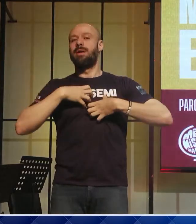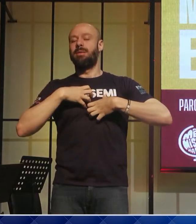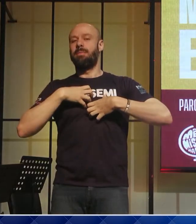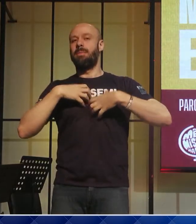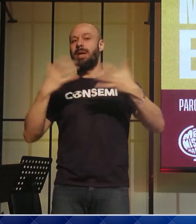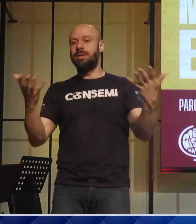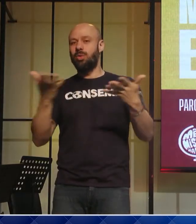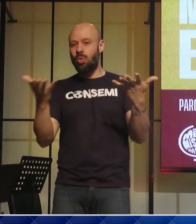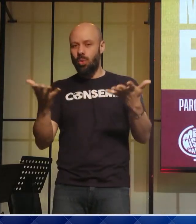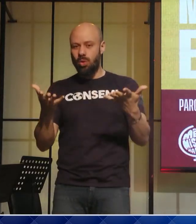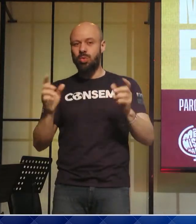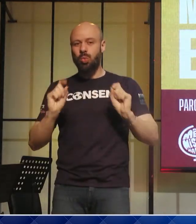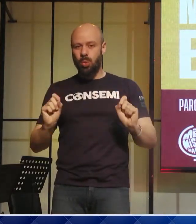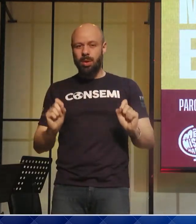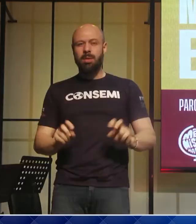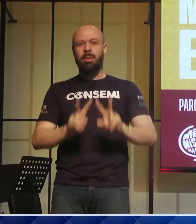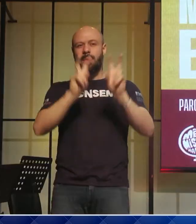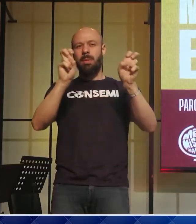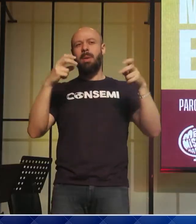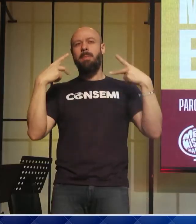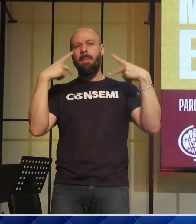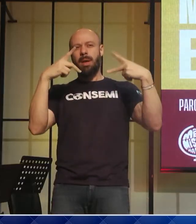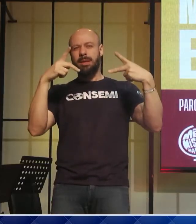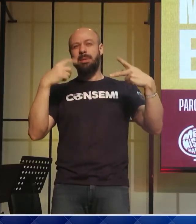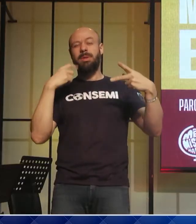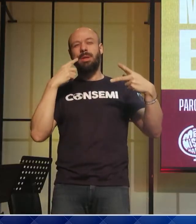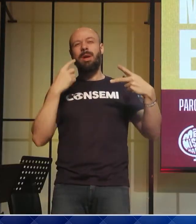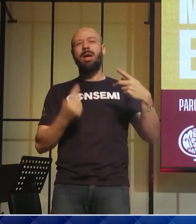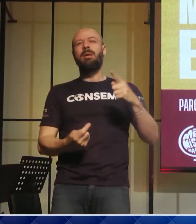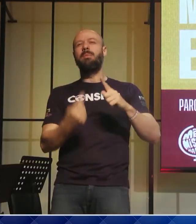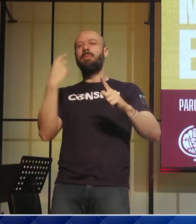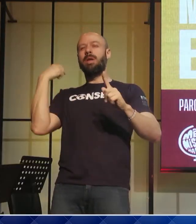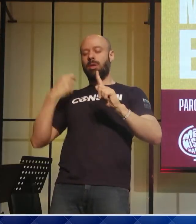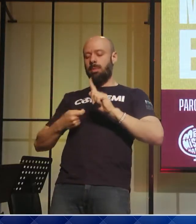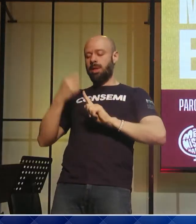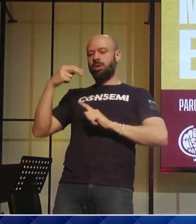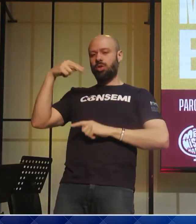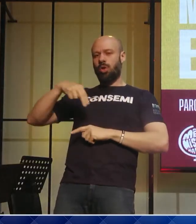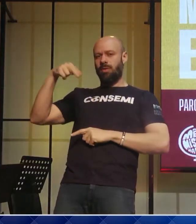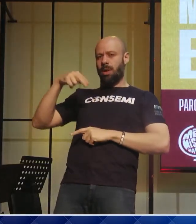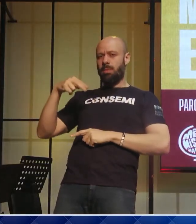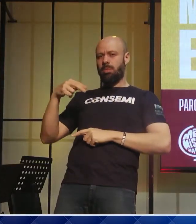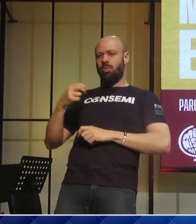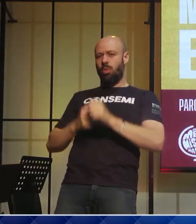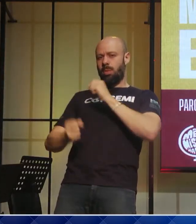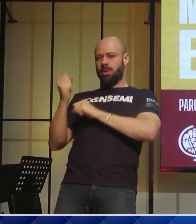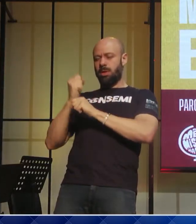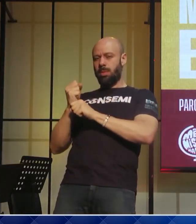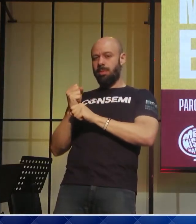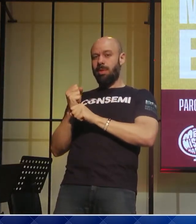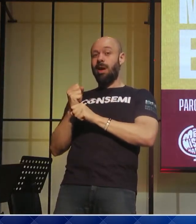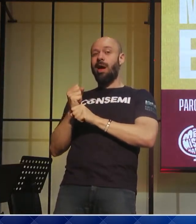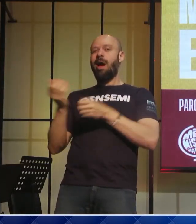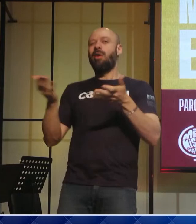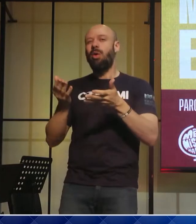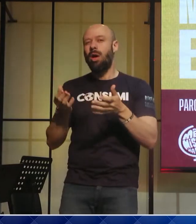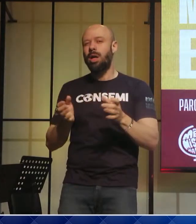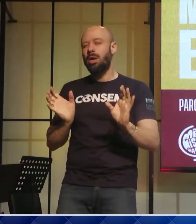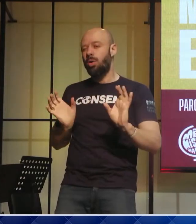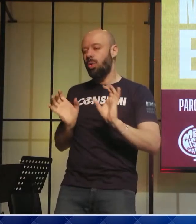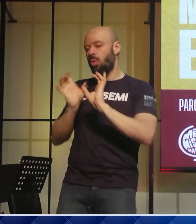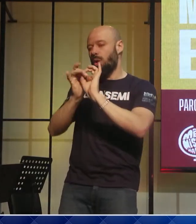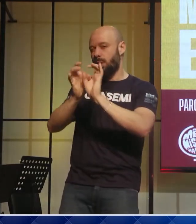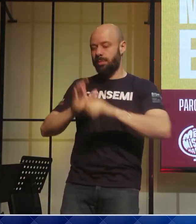hoje também tem a ver um pouco com o que eu disse em novembro. Mas antes de eu entrar na mensagem, eu queria passar um vídeo